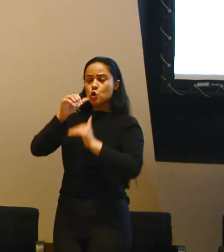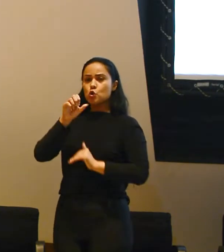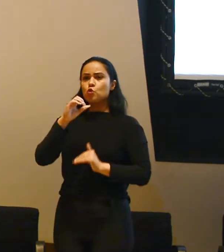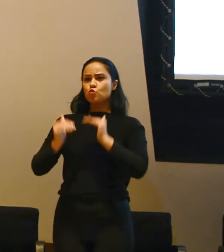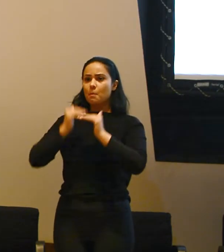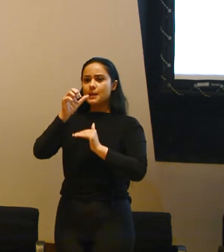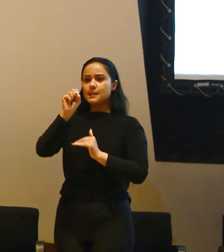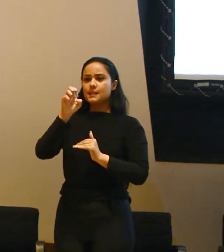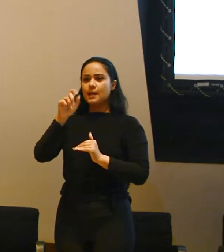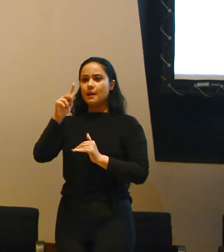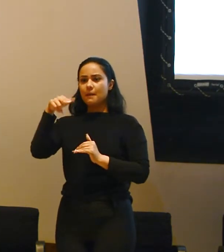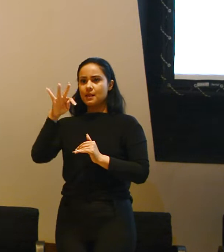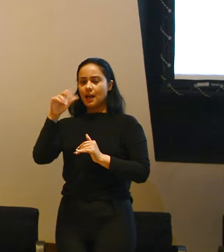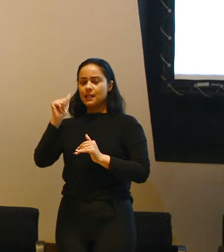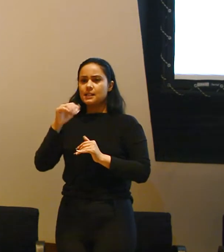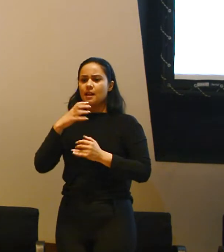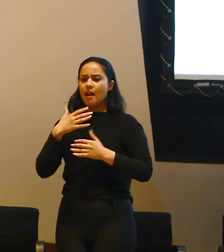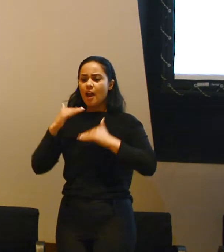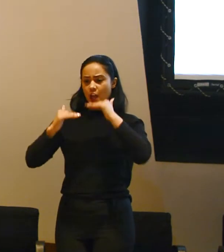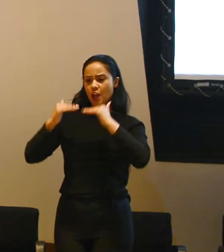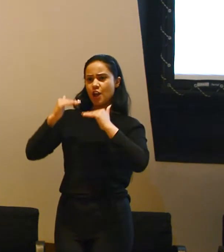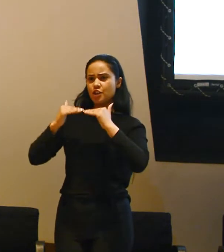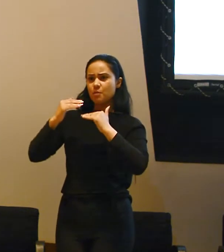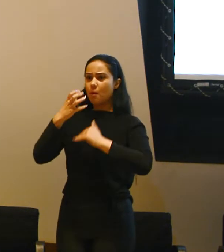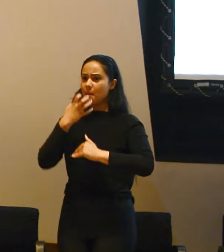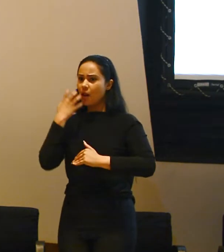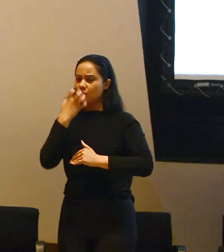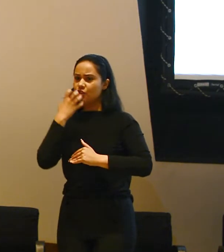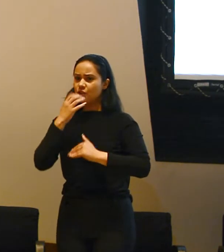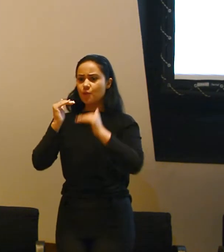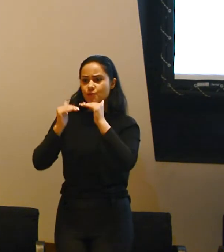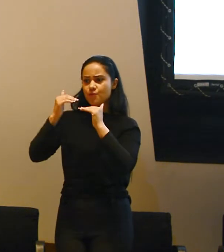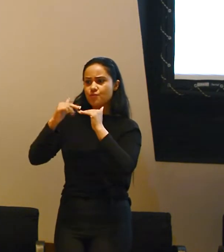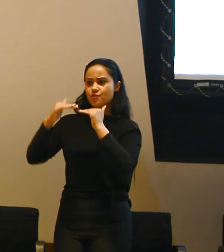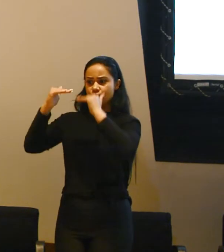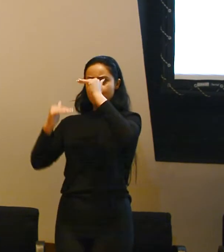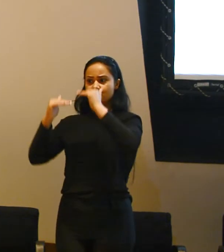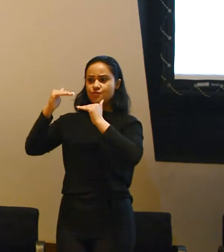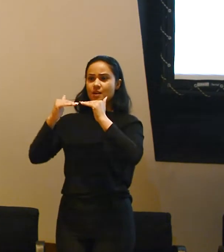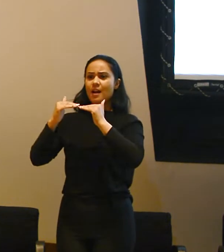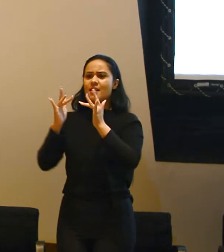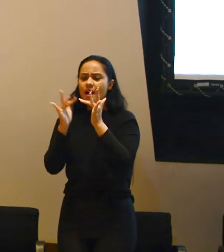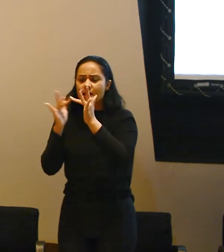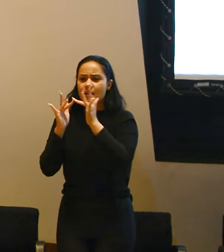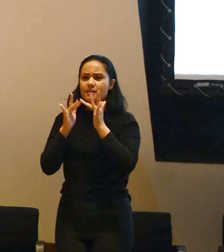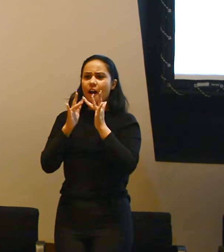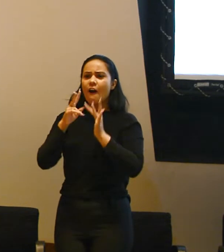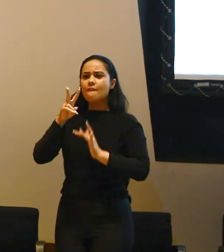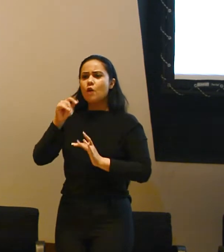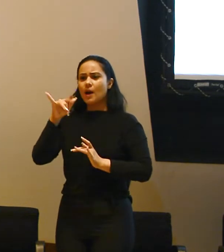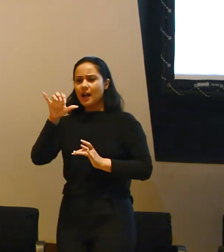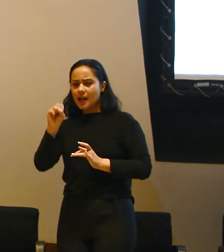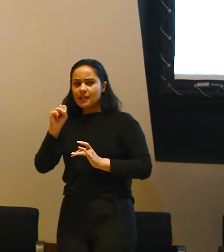que seriam ritmo, melodia, entonação, e os níveis segmentais, para garantir a inteligibilidade, que seriam as vogais,